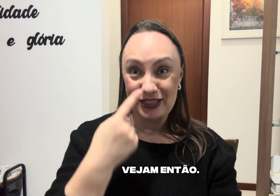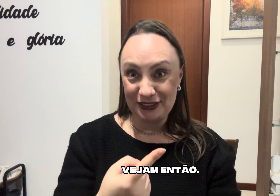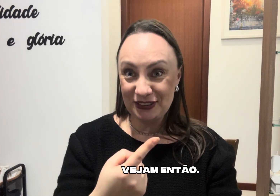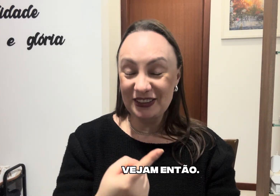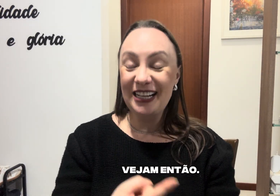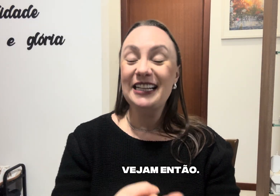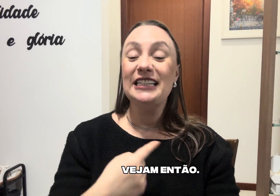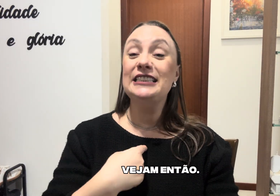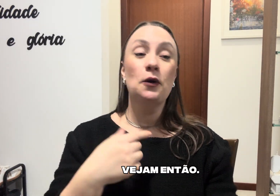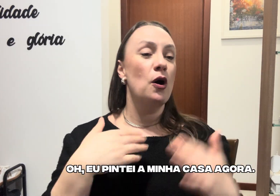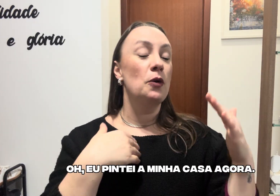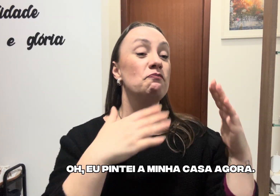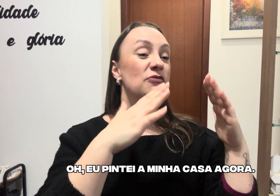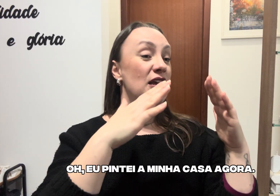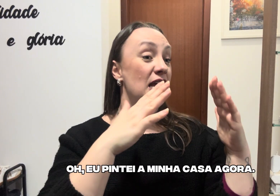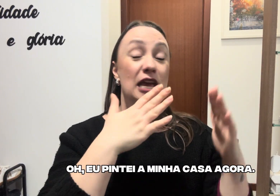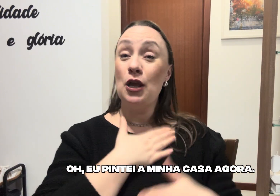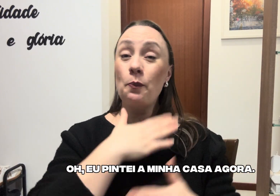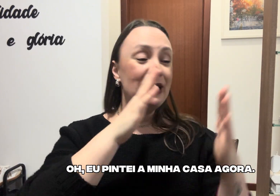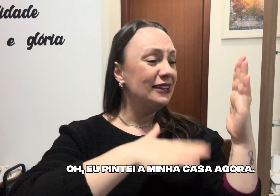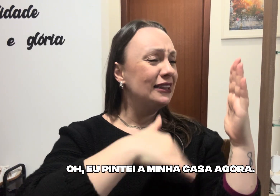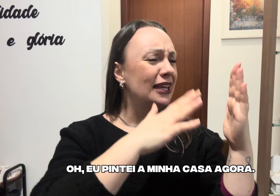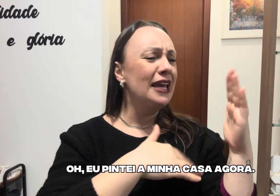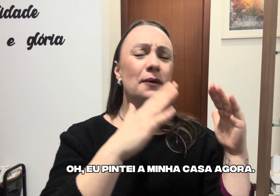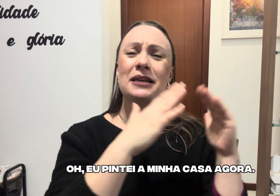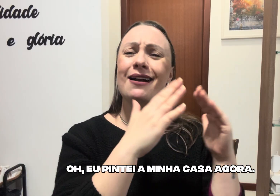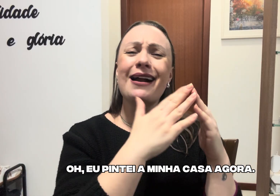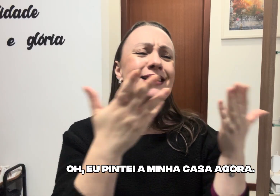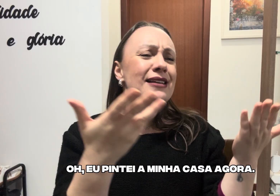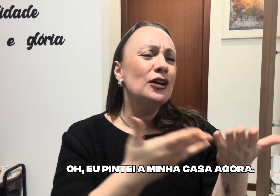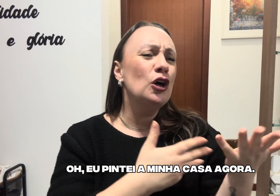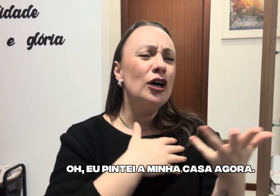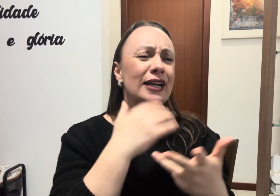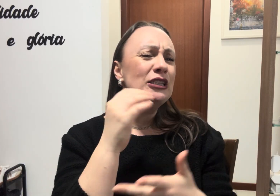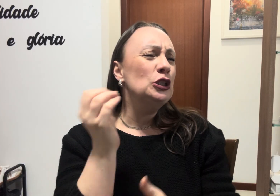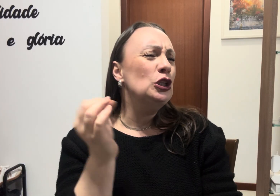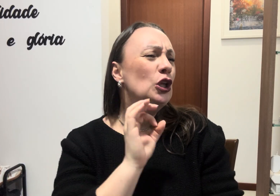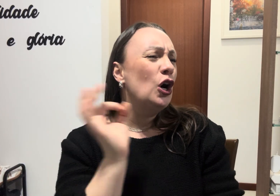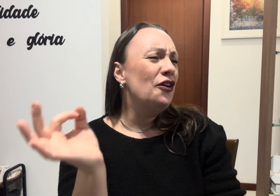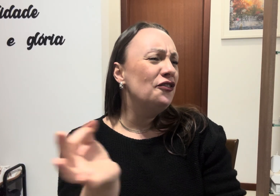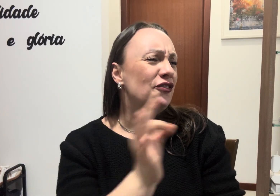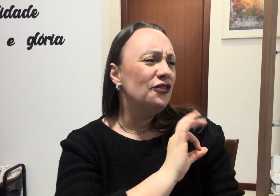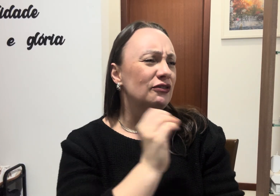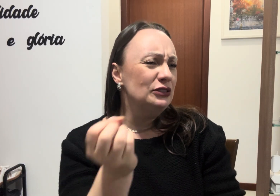Vejam? Então, ó, eu pintei a minha casa agora nova.